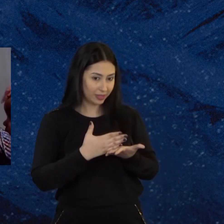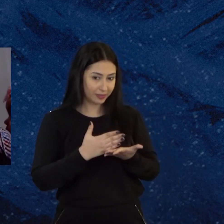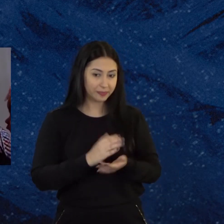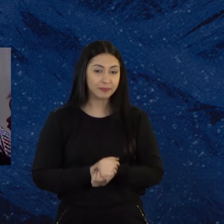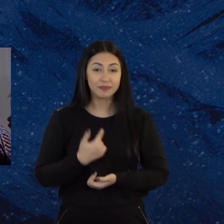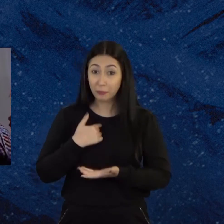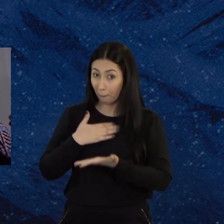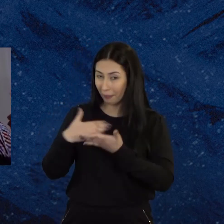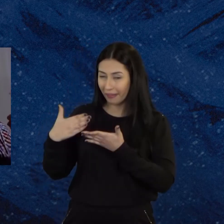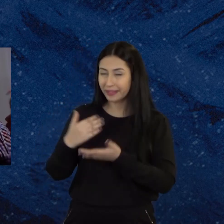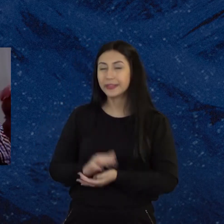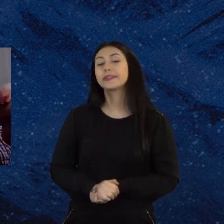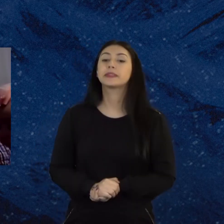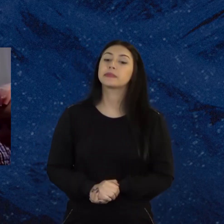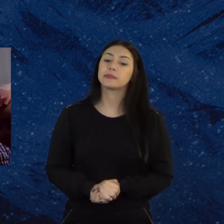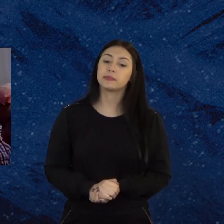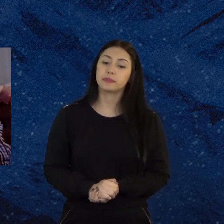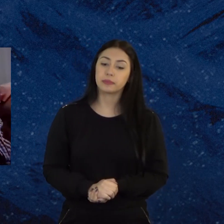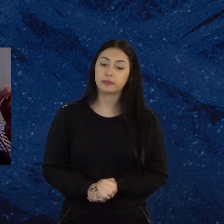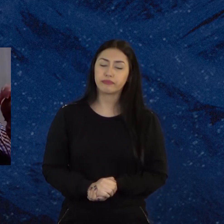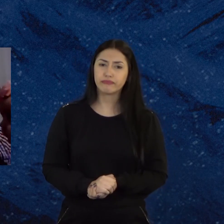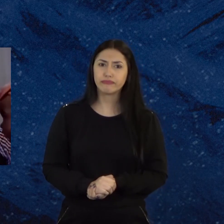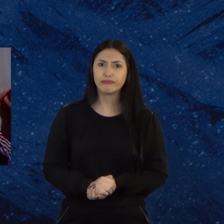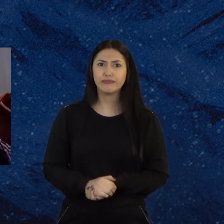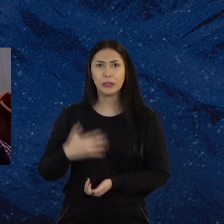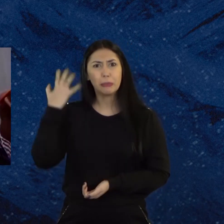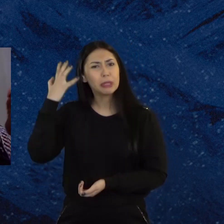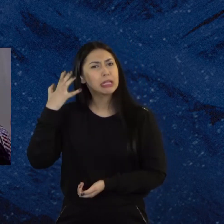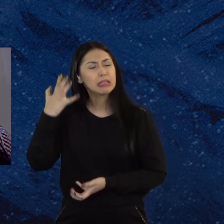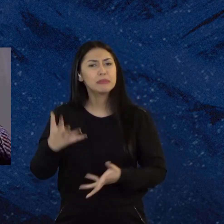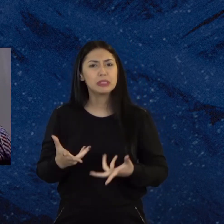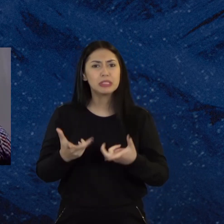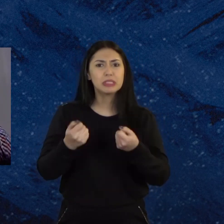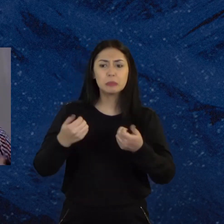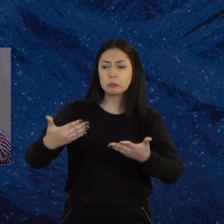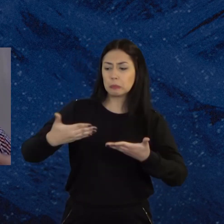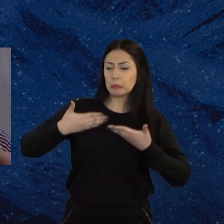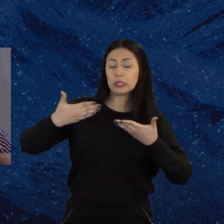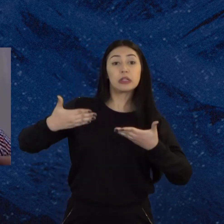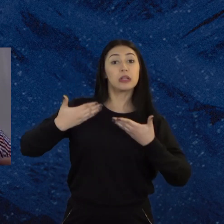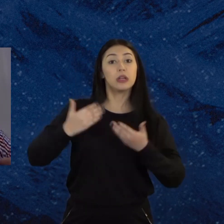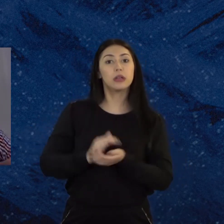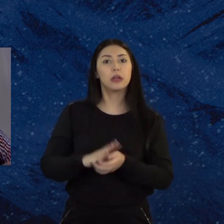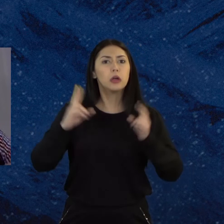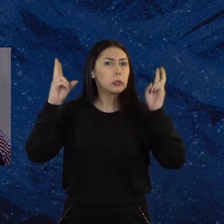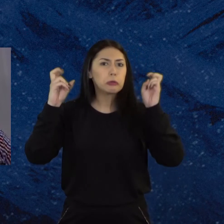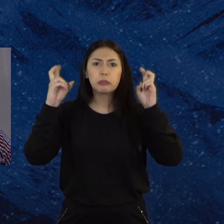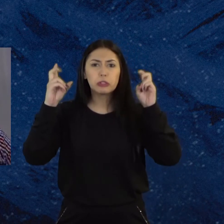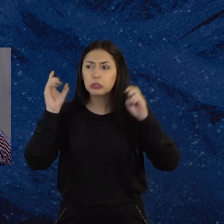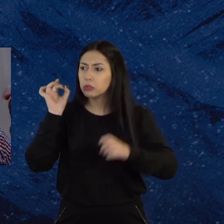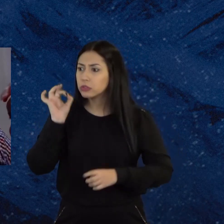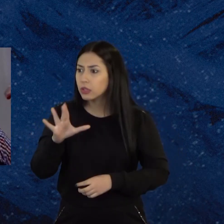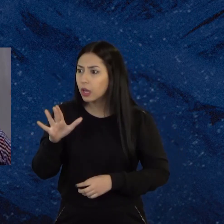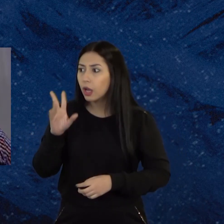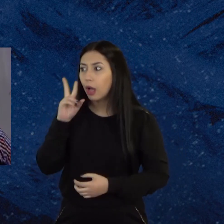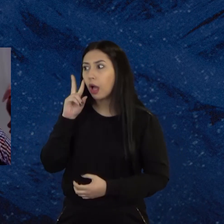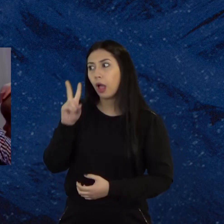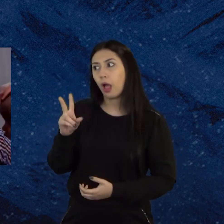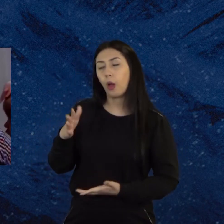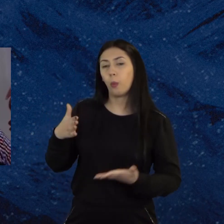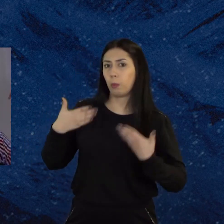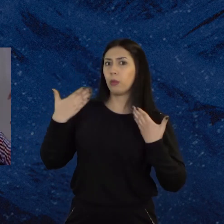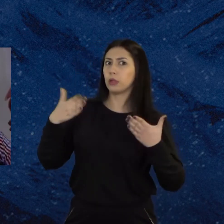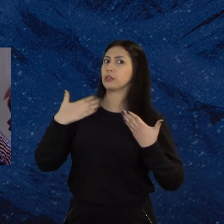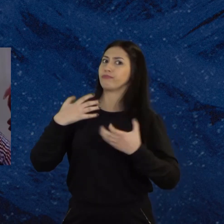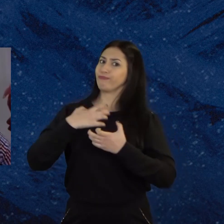começar? Uma palavra maravilhosa, muito encorajador. O título em por si só já nos motiva, né? Já nos deixa